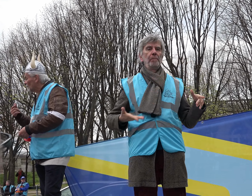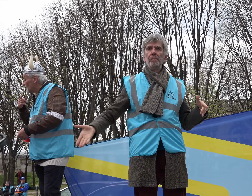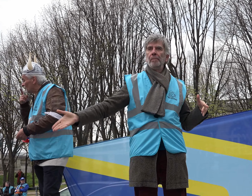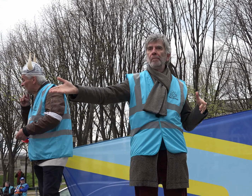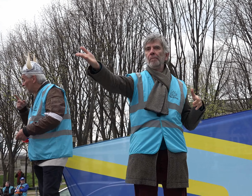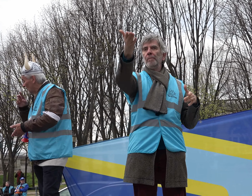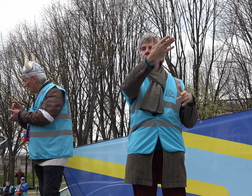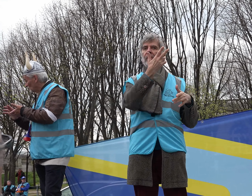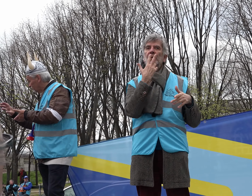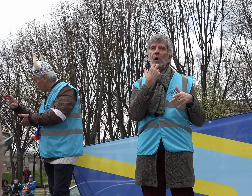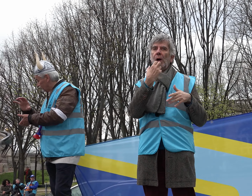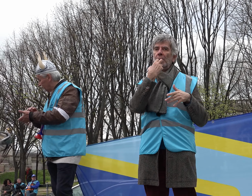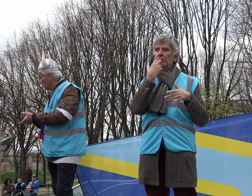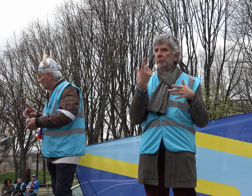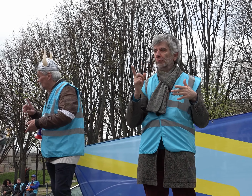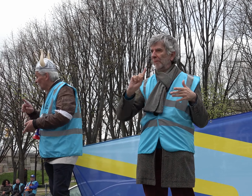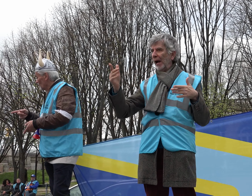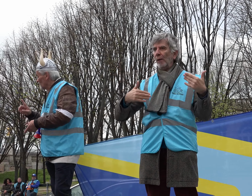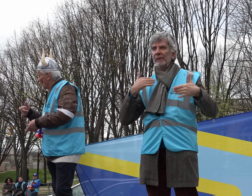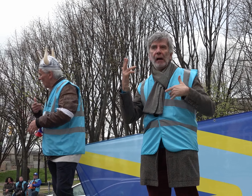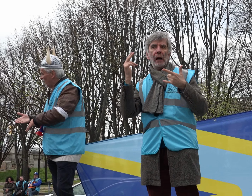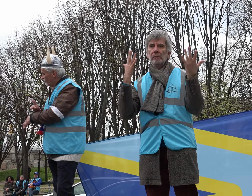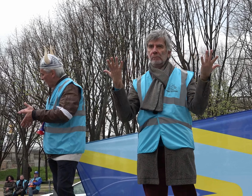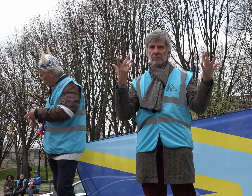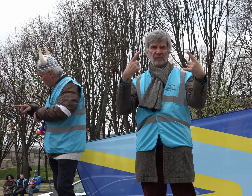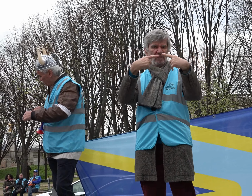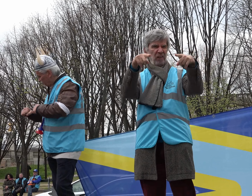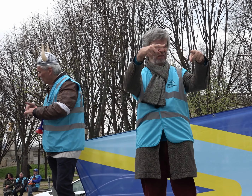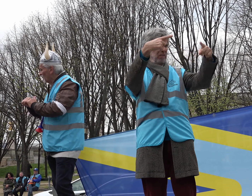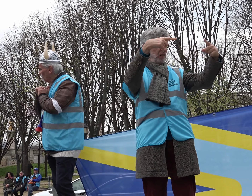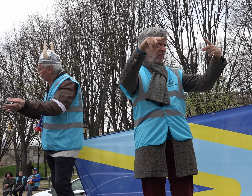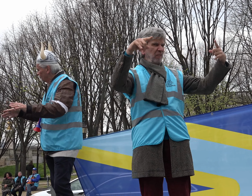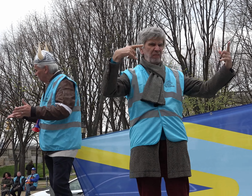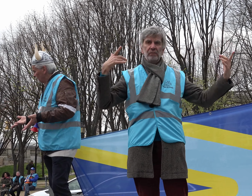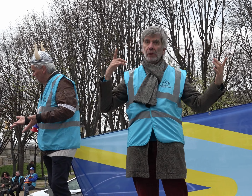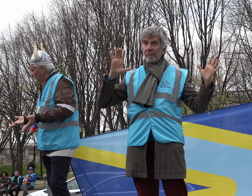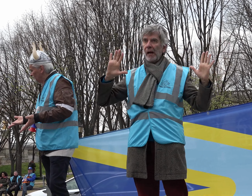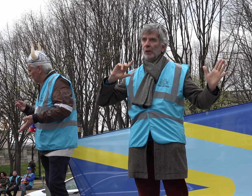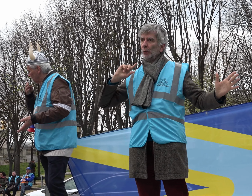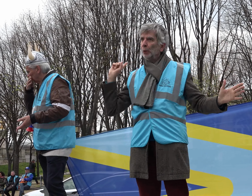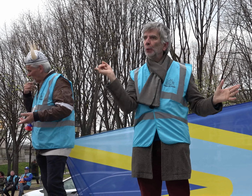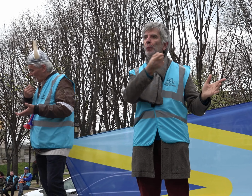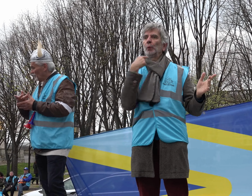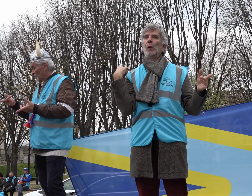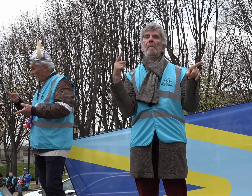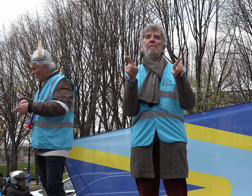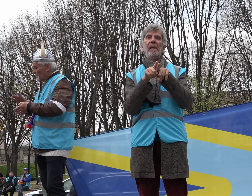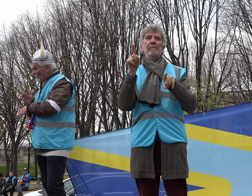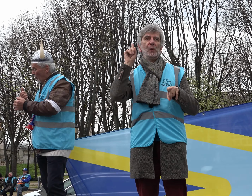Aujourd'hui, je suis vraiment un simple citoyen comme vous. Je ne suis pas là en tant que comédien. Comme tout le monde,